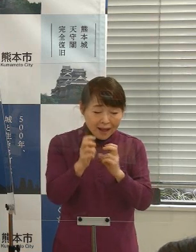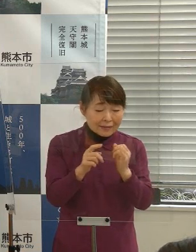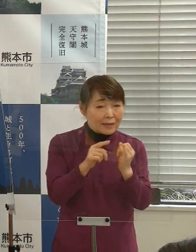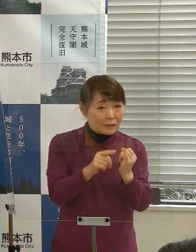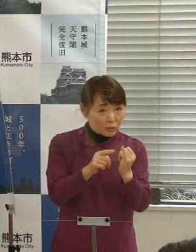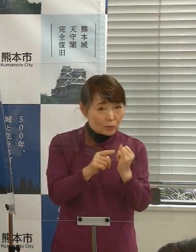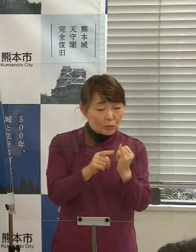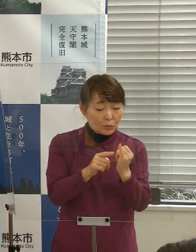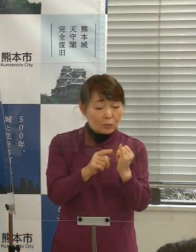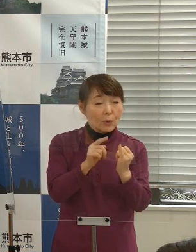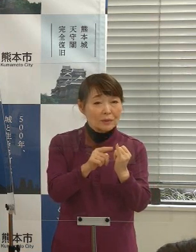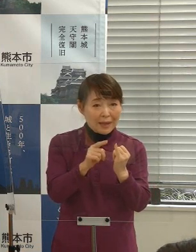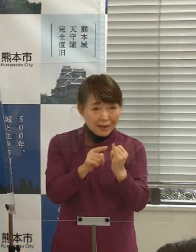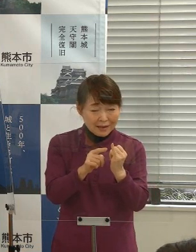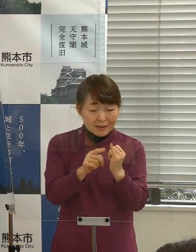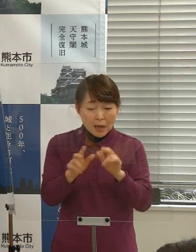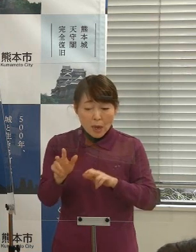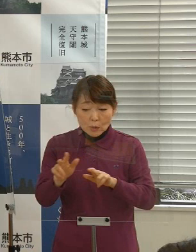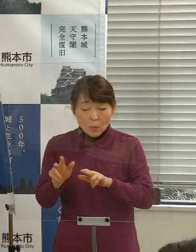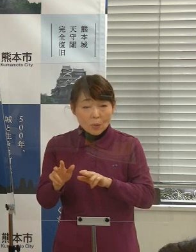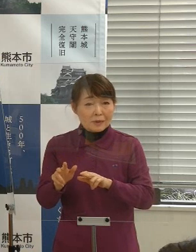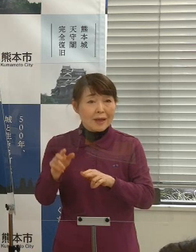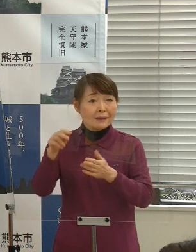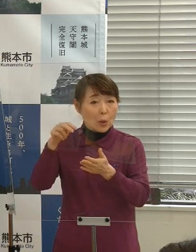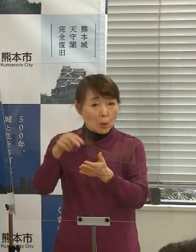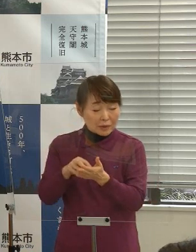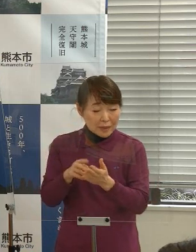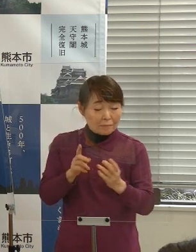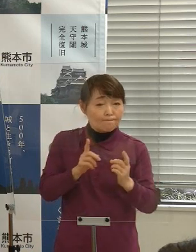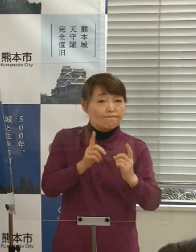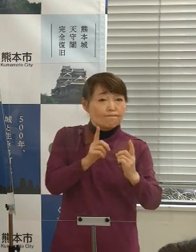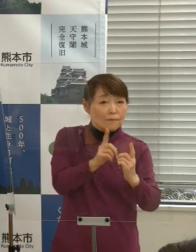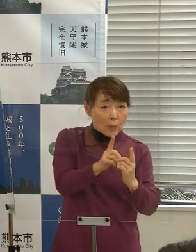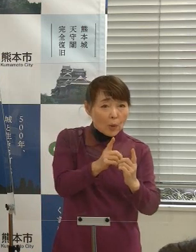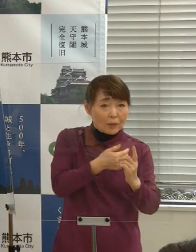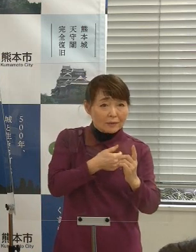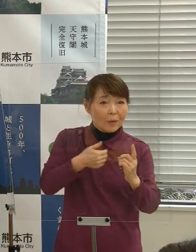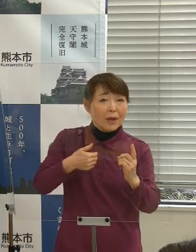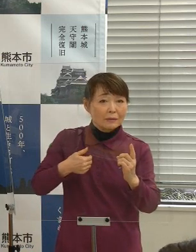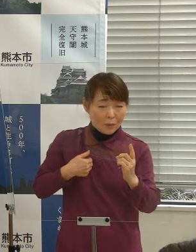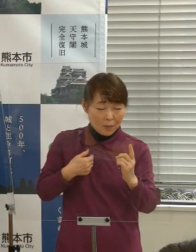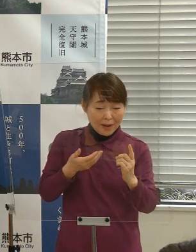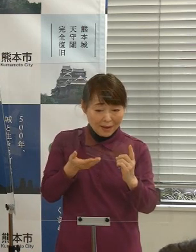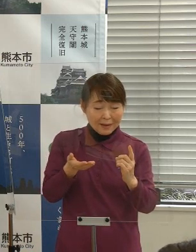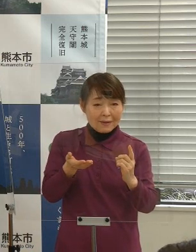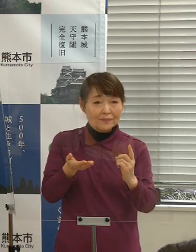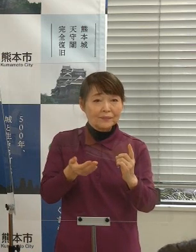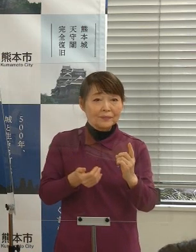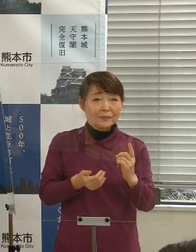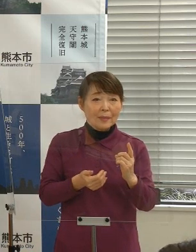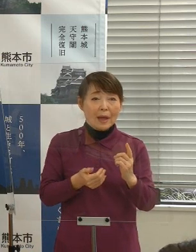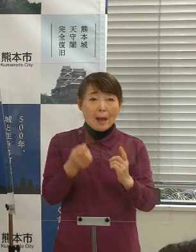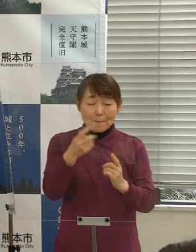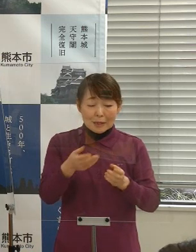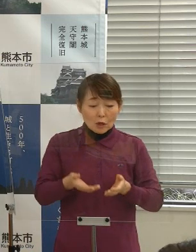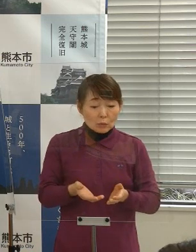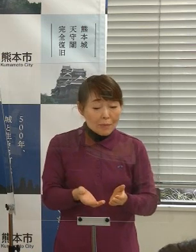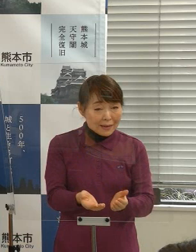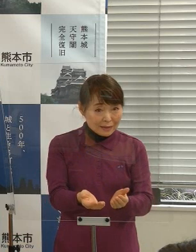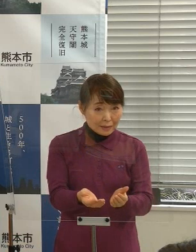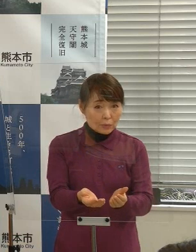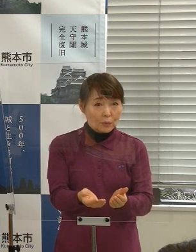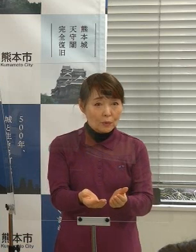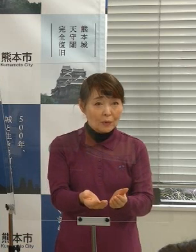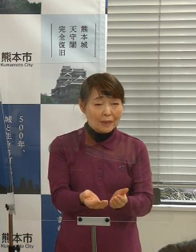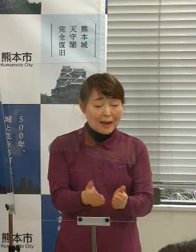が行政として寄り添えるのか、そしてまた生まれてくるその赤